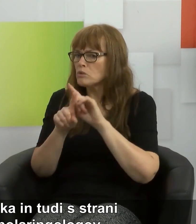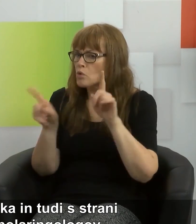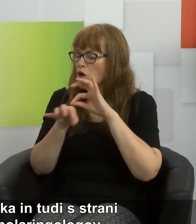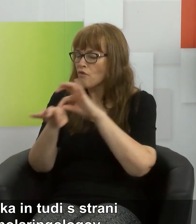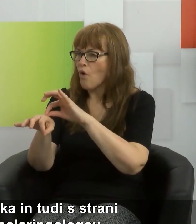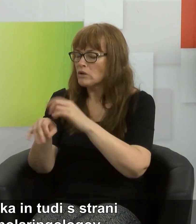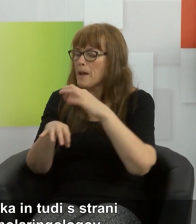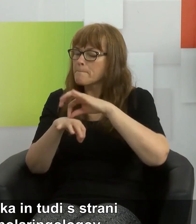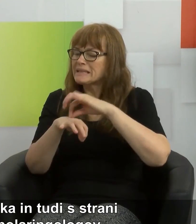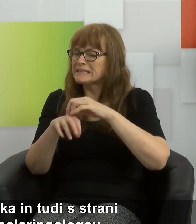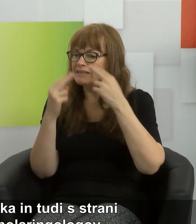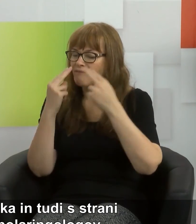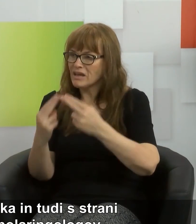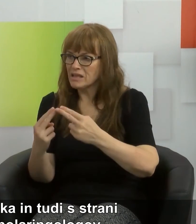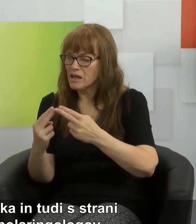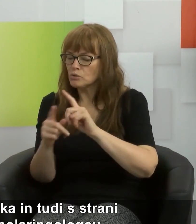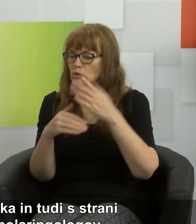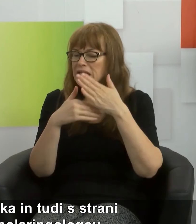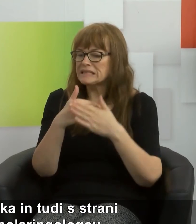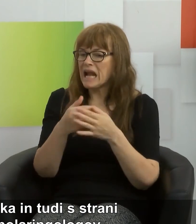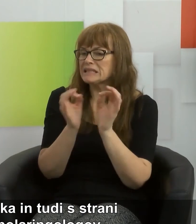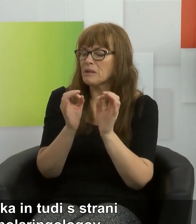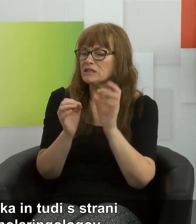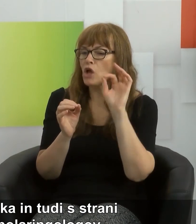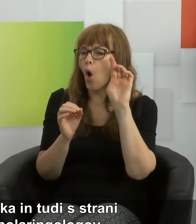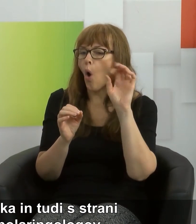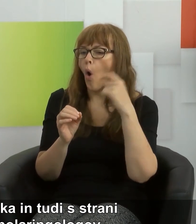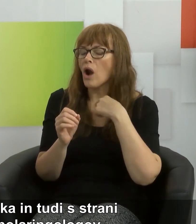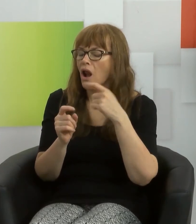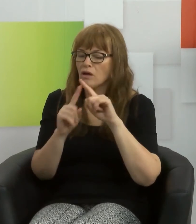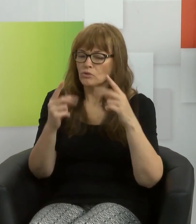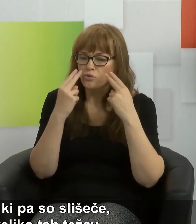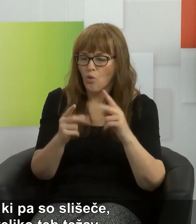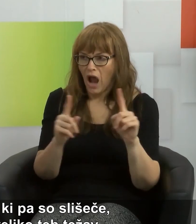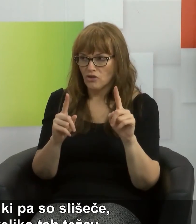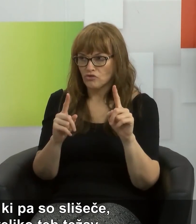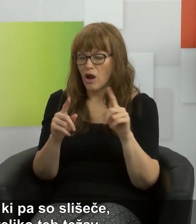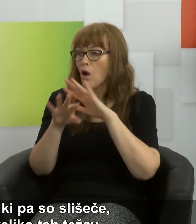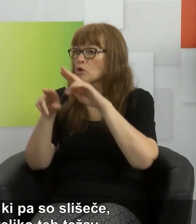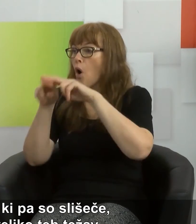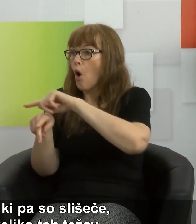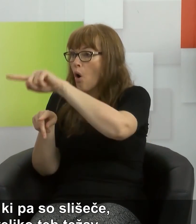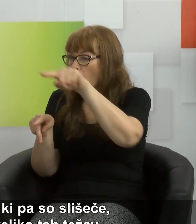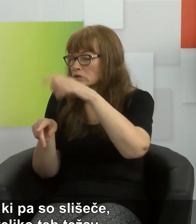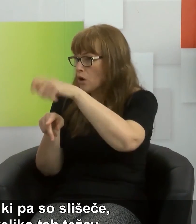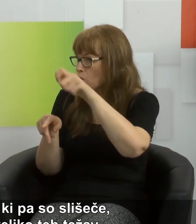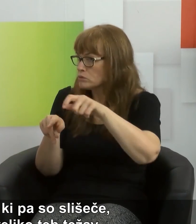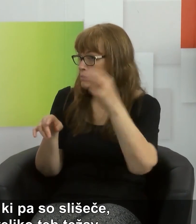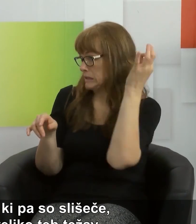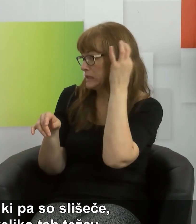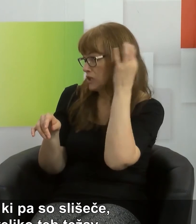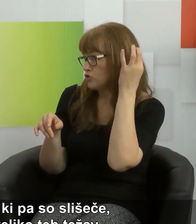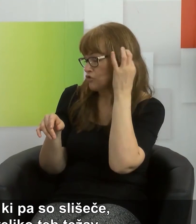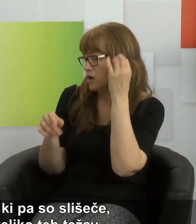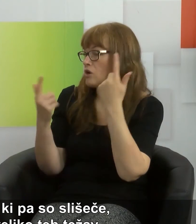iz medicinskega vidika in tudi strani specialistov otorinolaringologov. Vse ostale osebe, ki pa v bistvu so